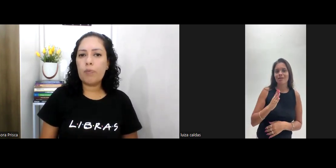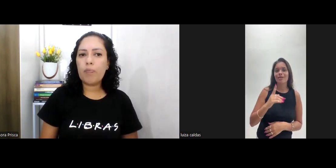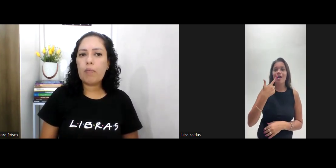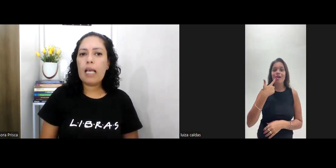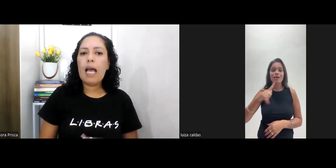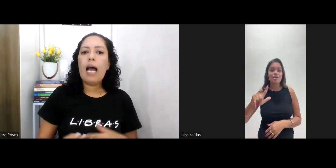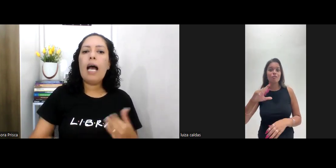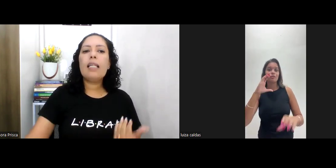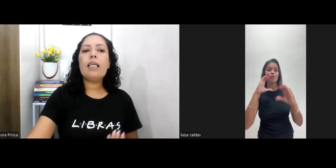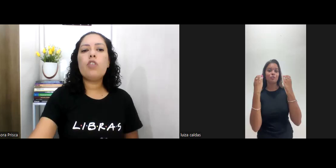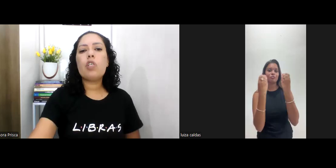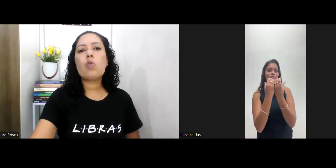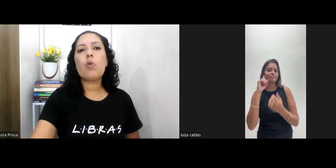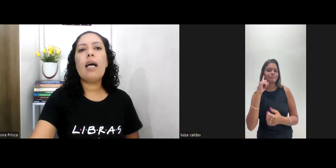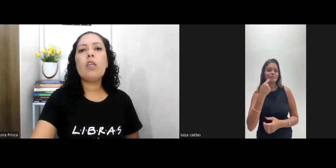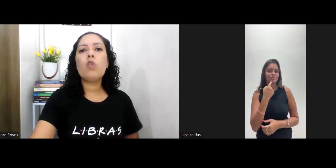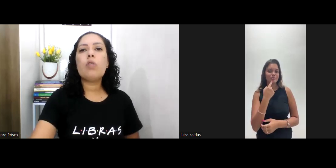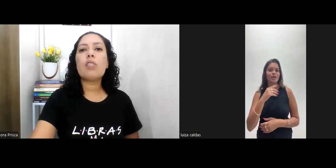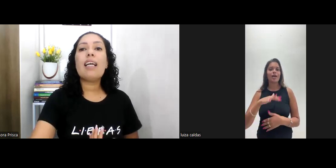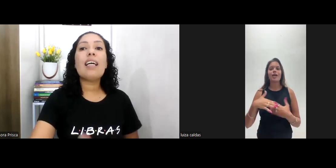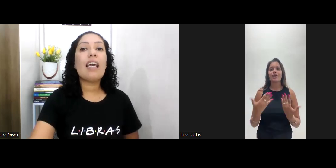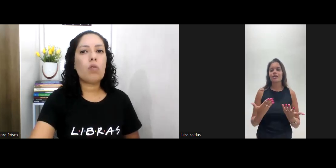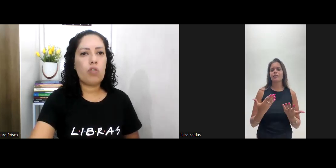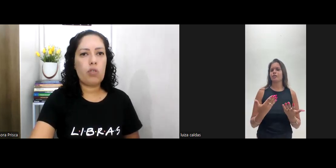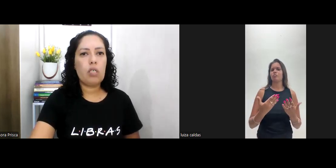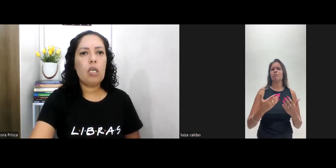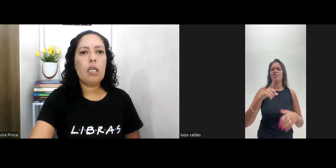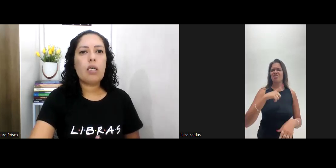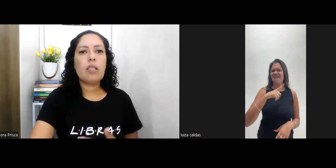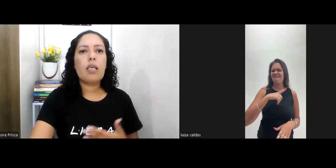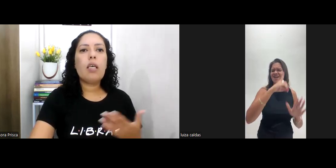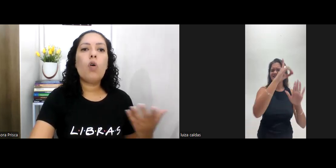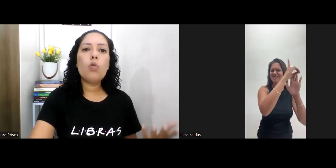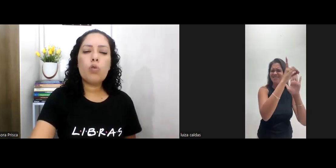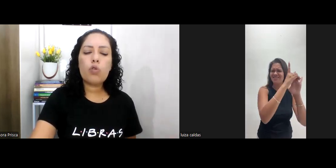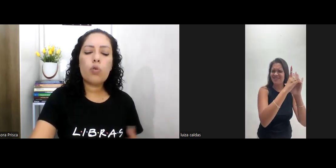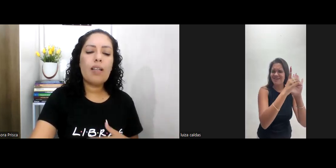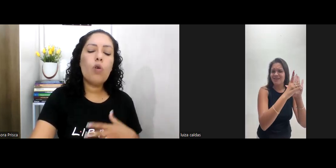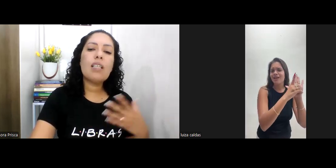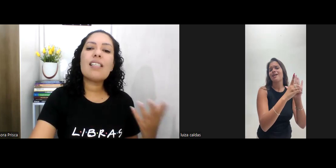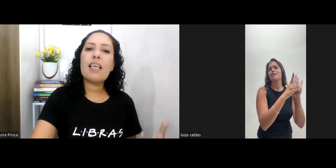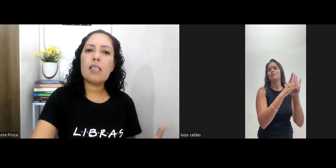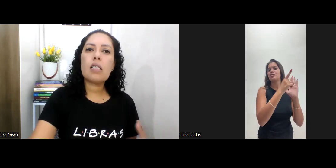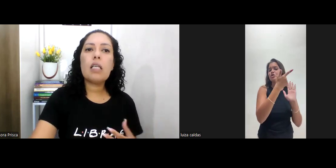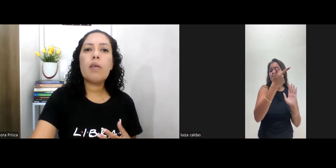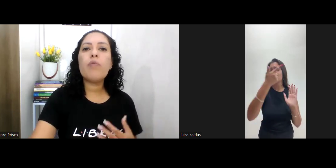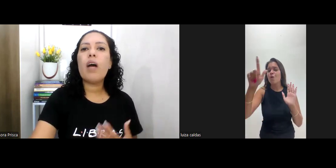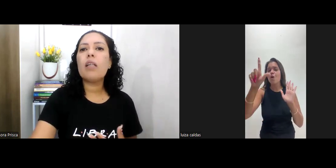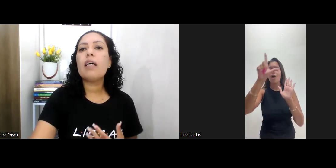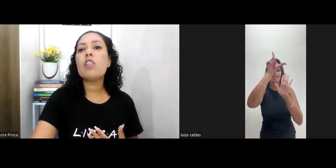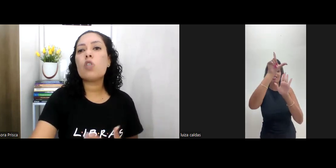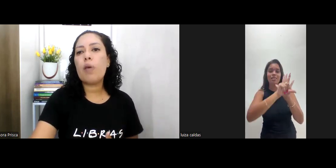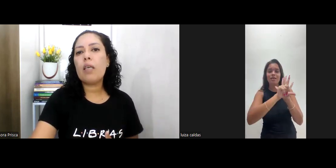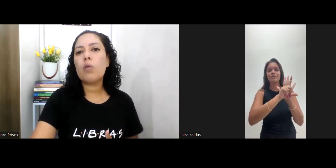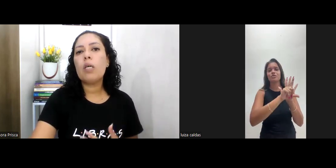no Brasil. Além disso, há inúmeros decretos e outras leis que também